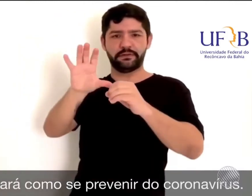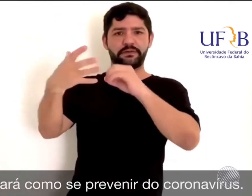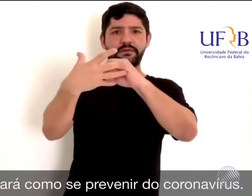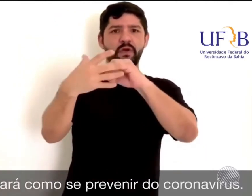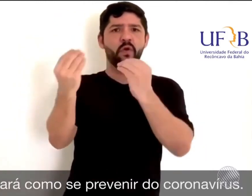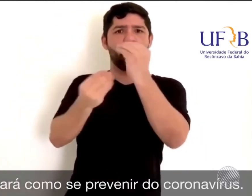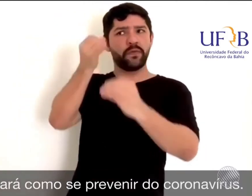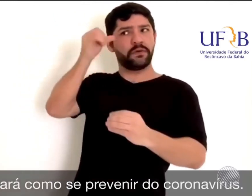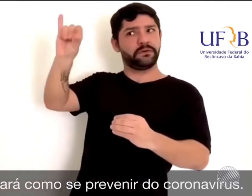prevenir do coronavírus.